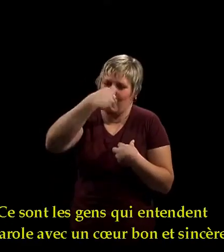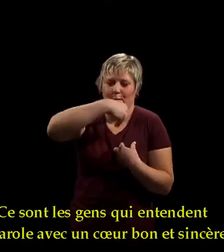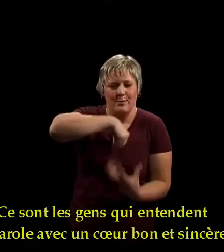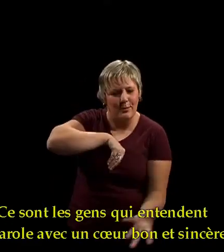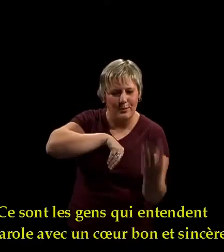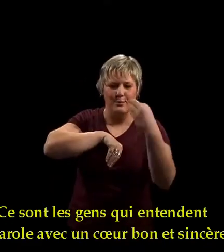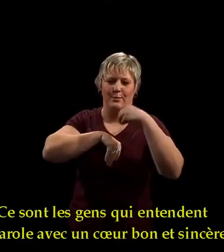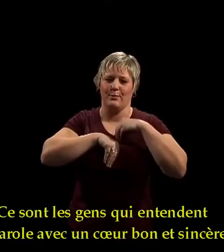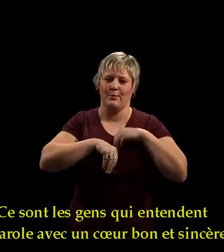sincère.